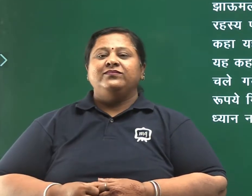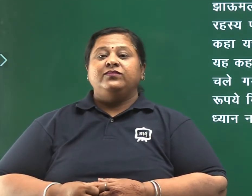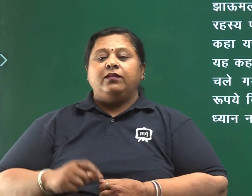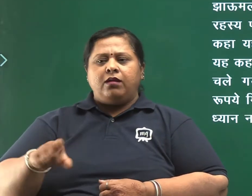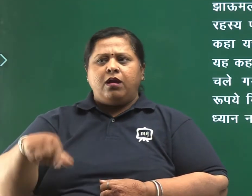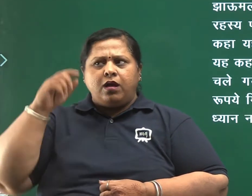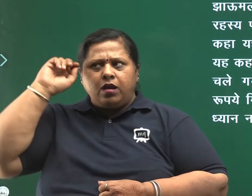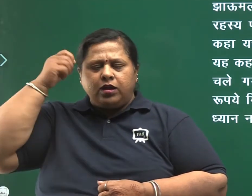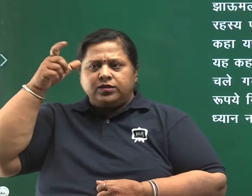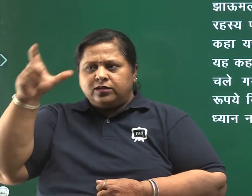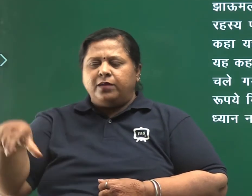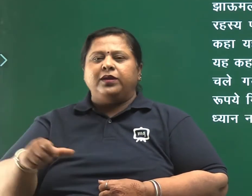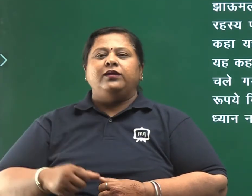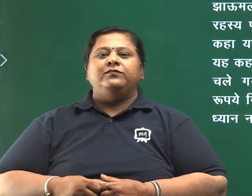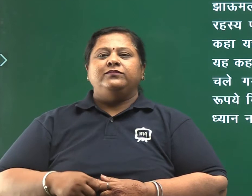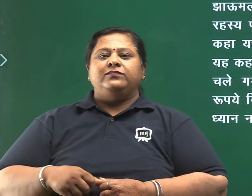अंग्रेज साहब के